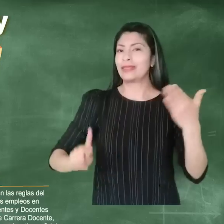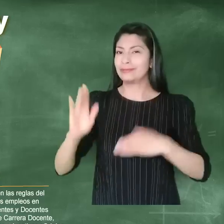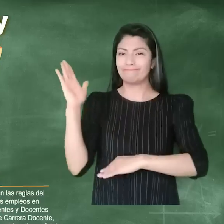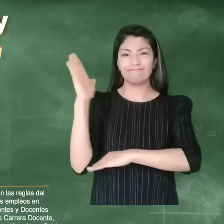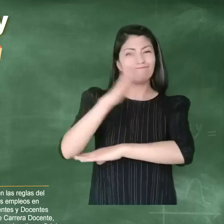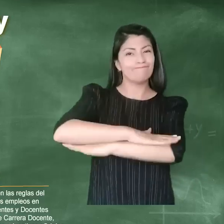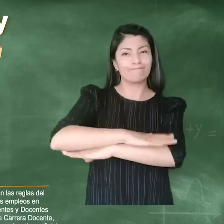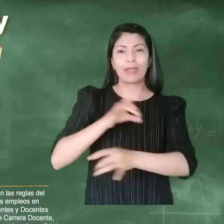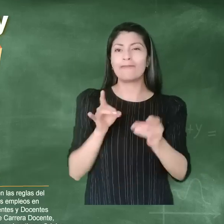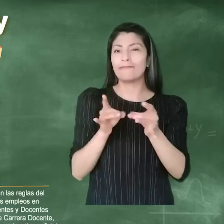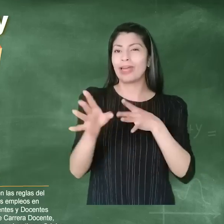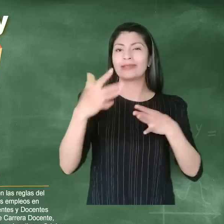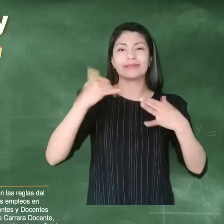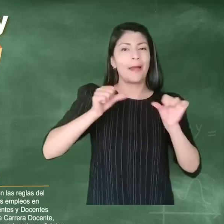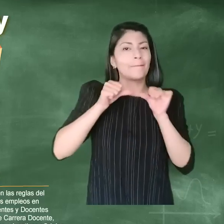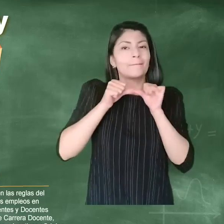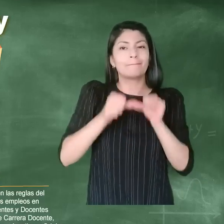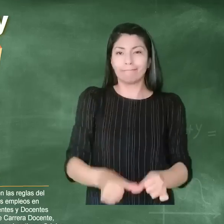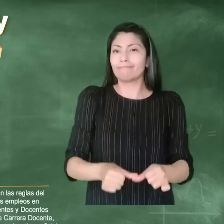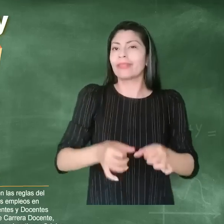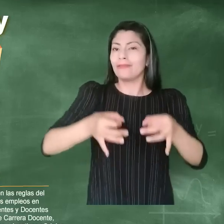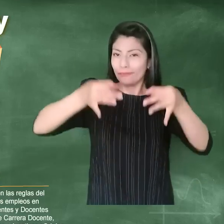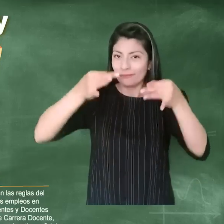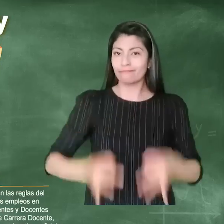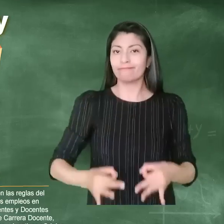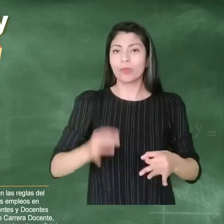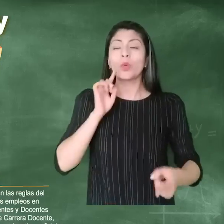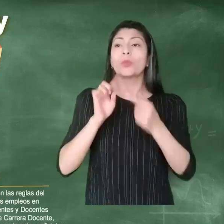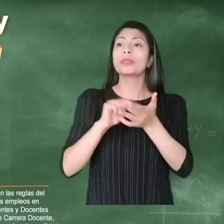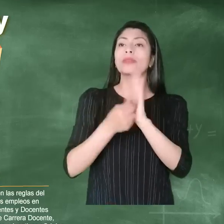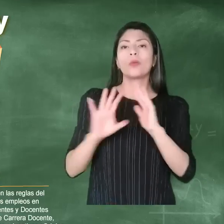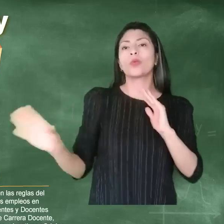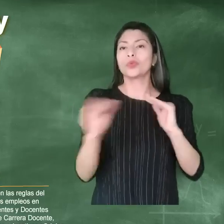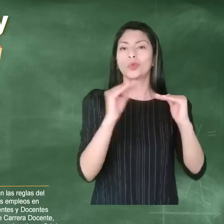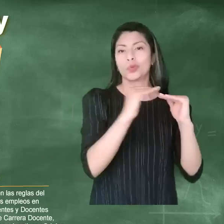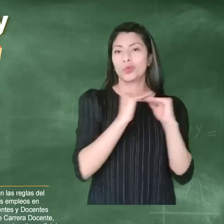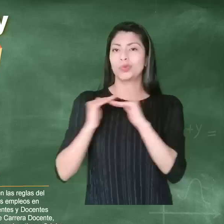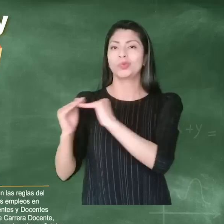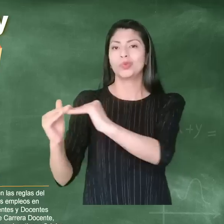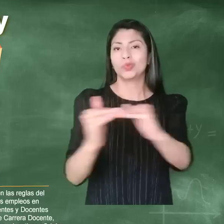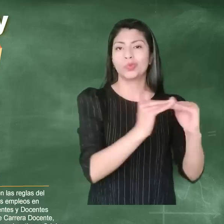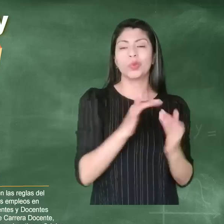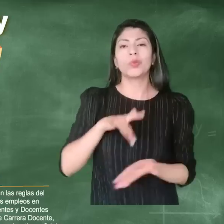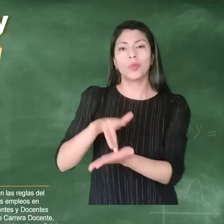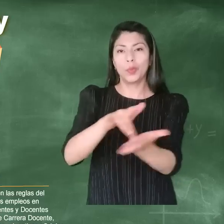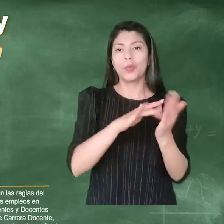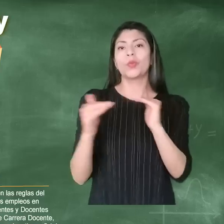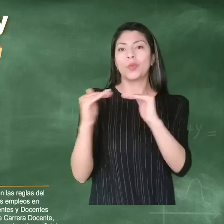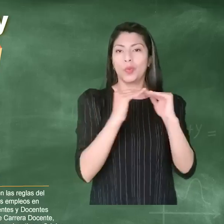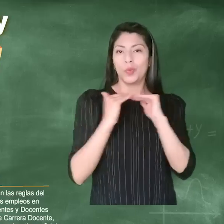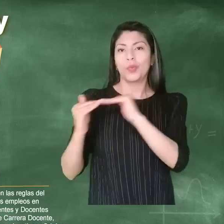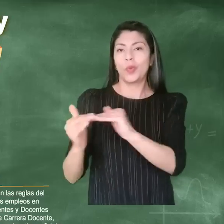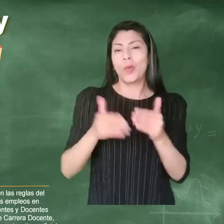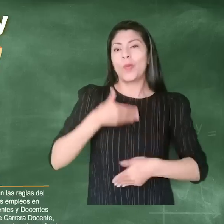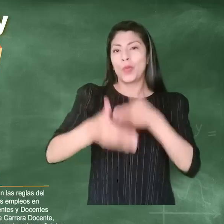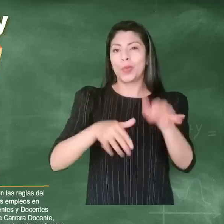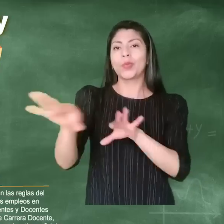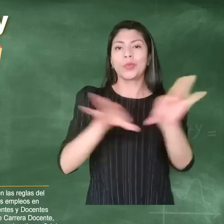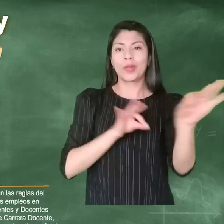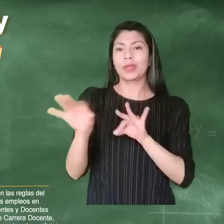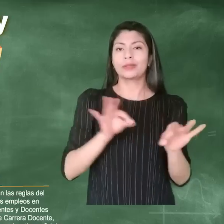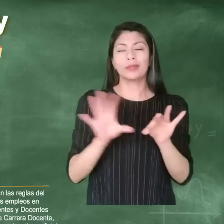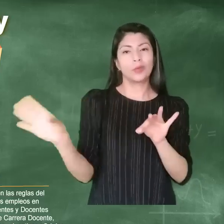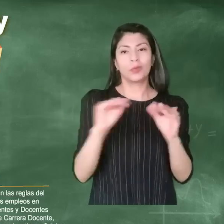los aspirantes en una misma jornada, se deben garantizar los principios de igualdad frente a todos los que participan en